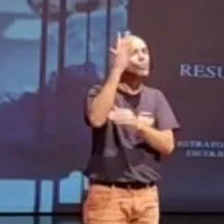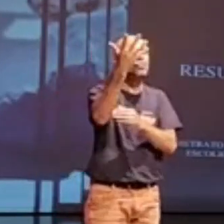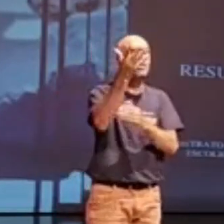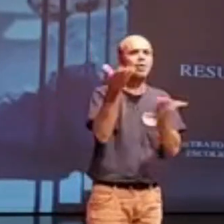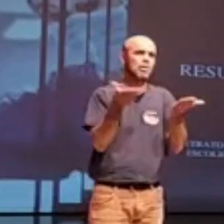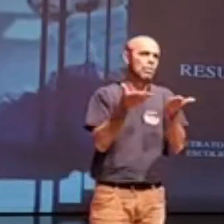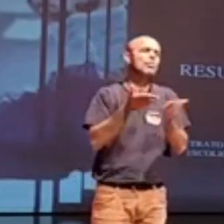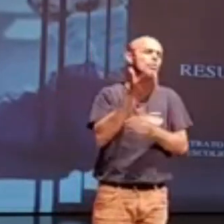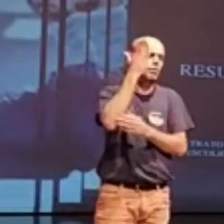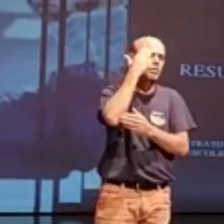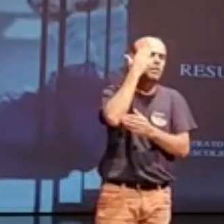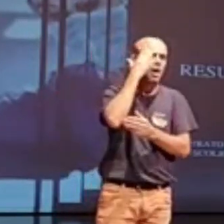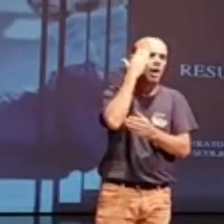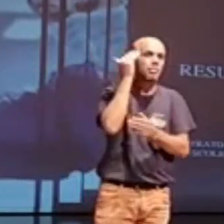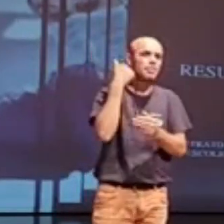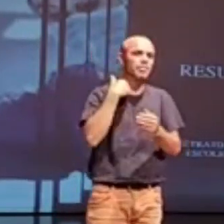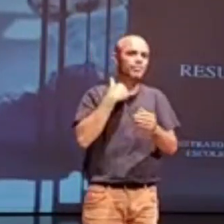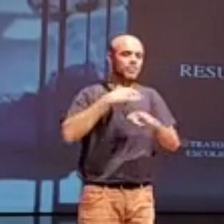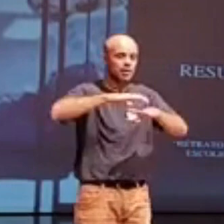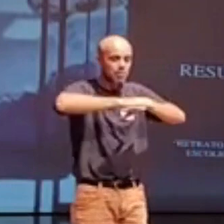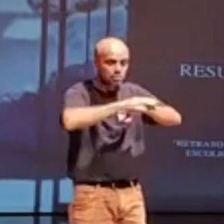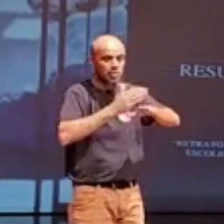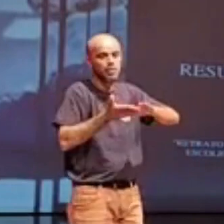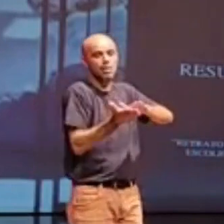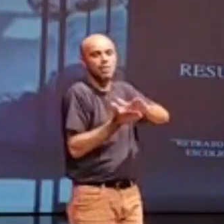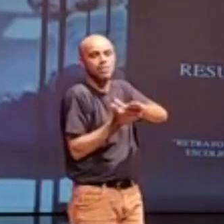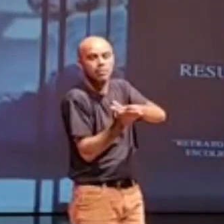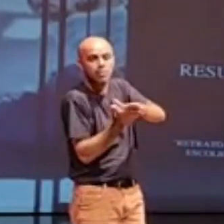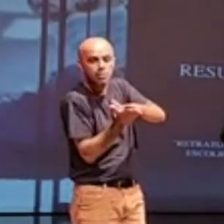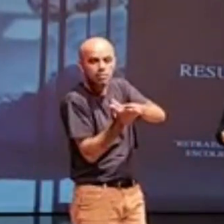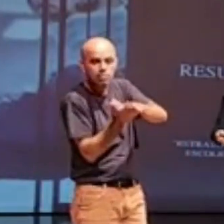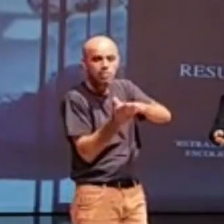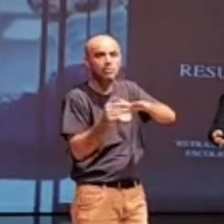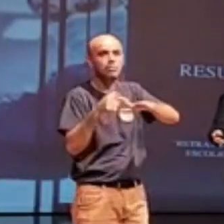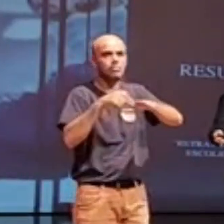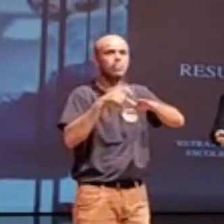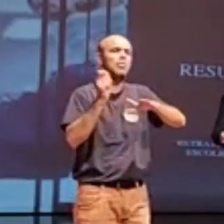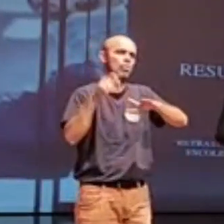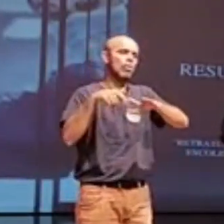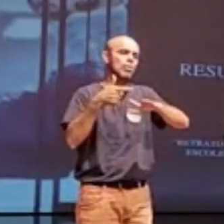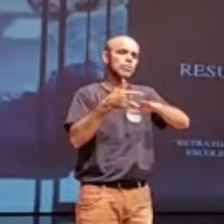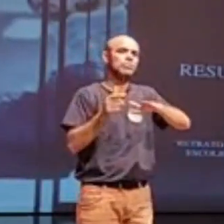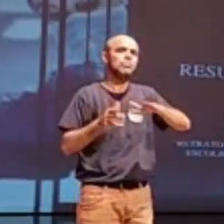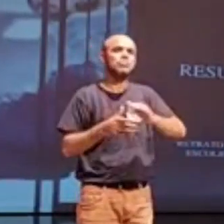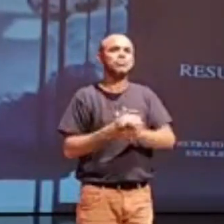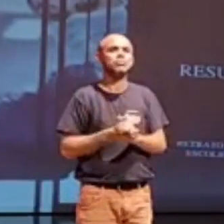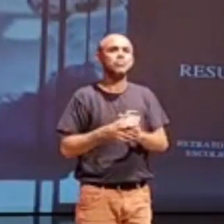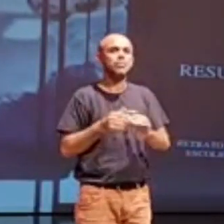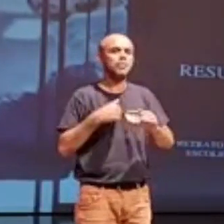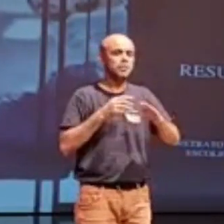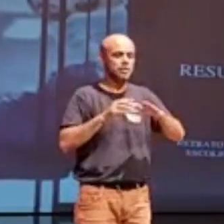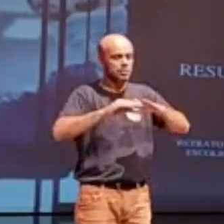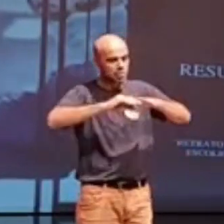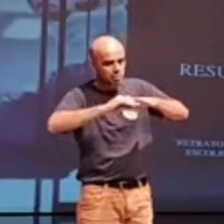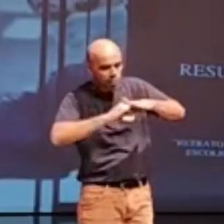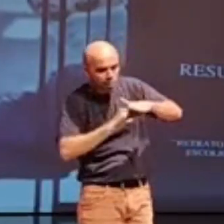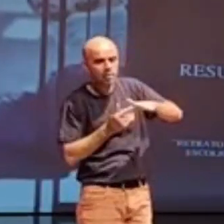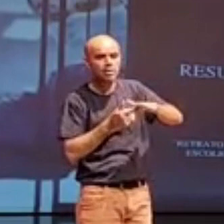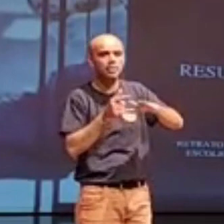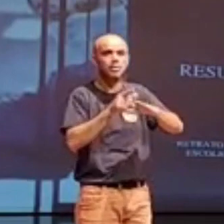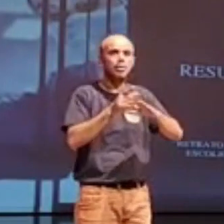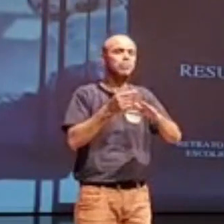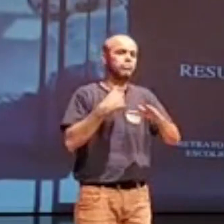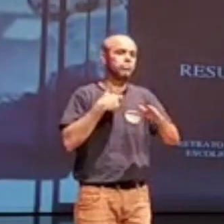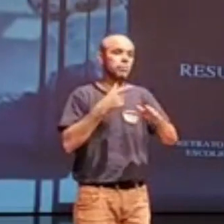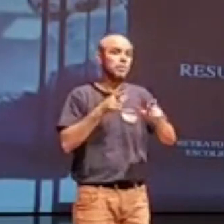sabe das palmilhas, né, para pé plano, a gente caiu a evidência em relação às palmilhas, né?